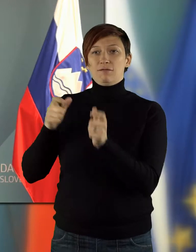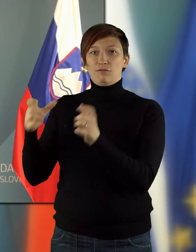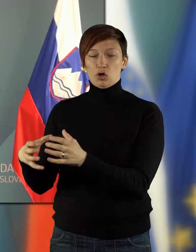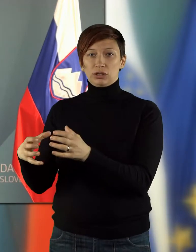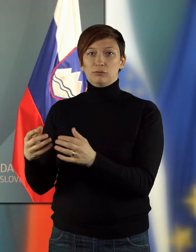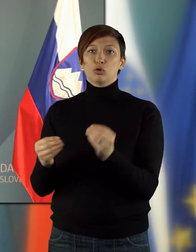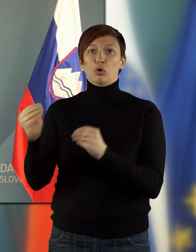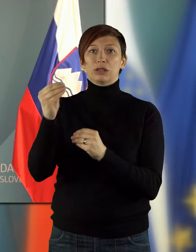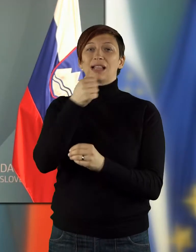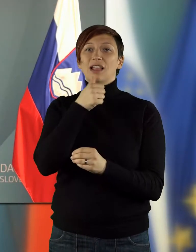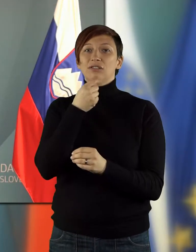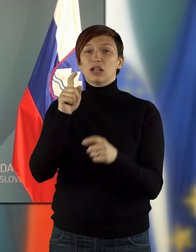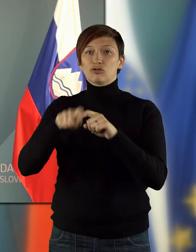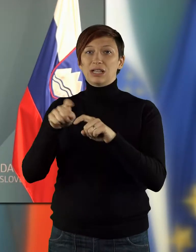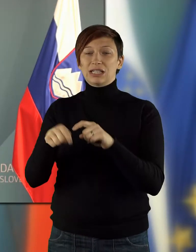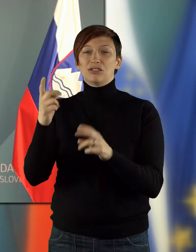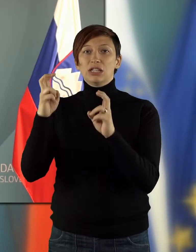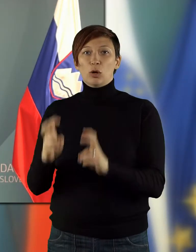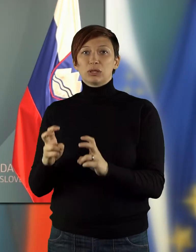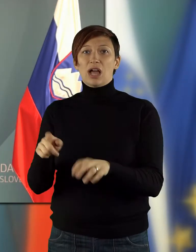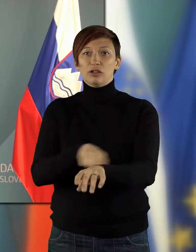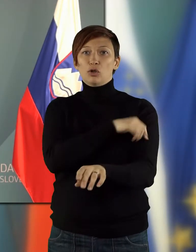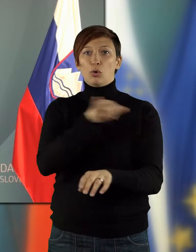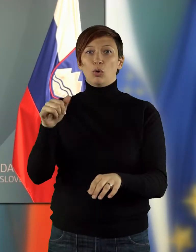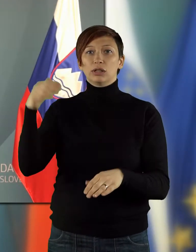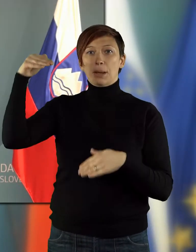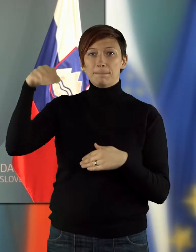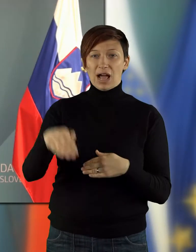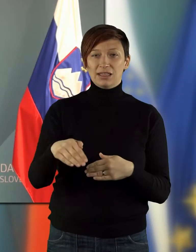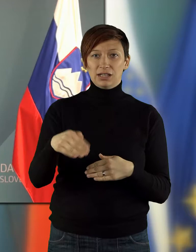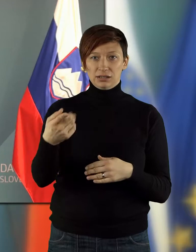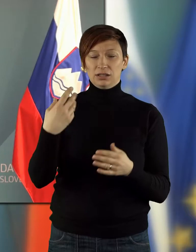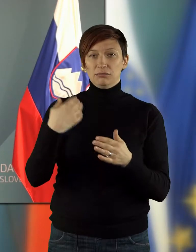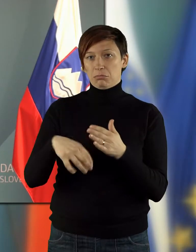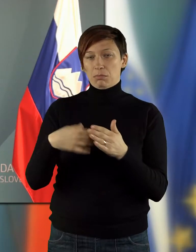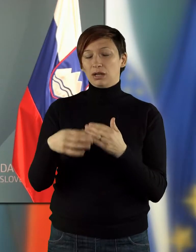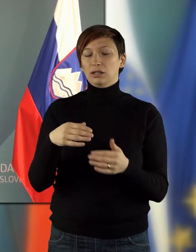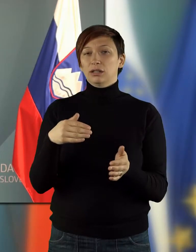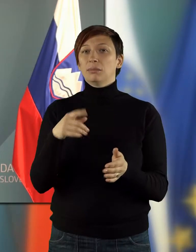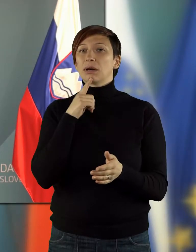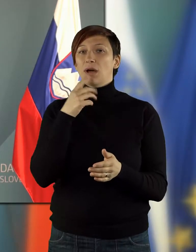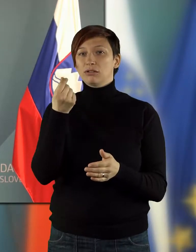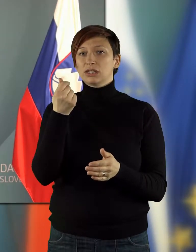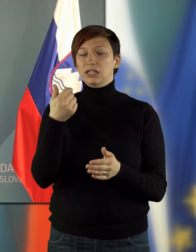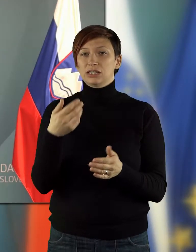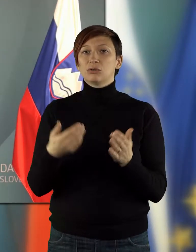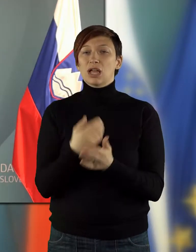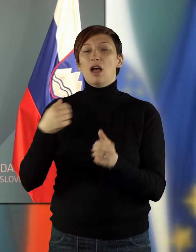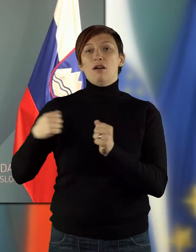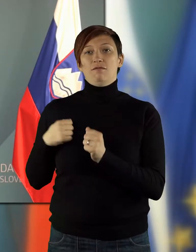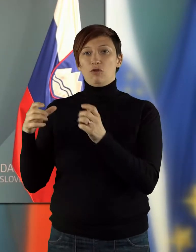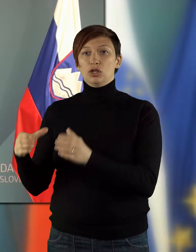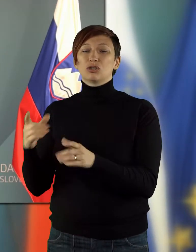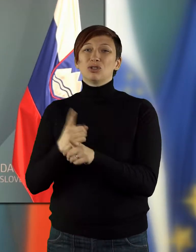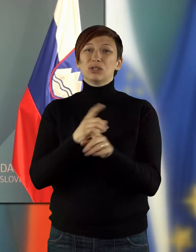najprej zagotovili dodatna finančna sredstva in zaustavili dolgoletni trend padanja teh sredstev za vojsko. Nato pa